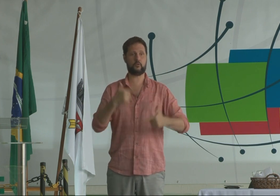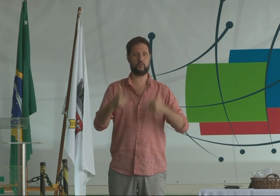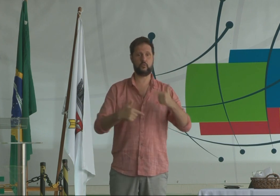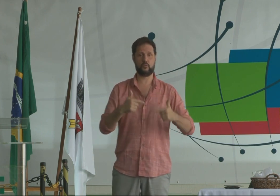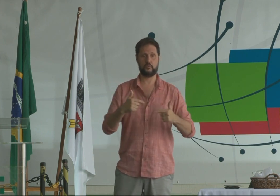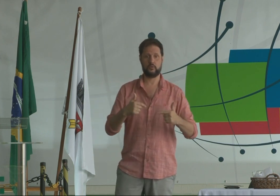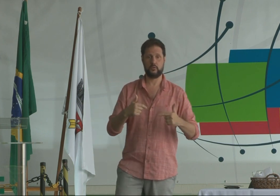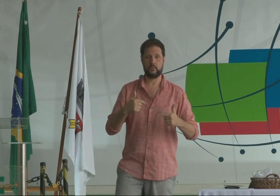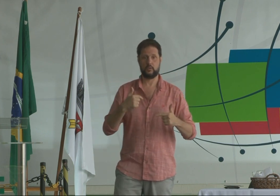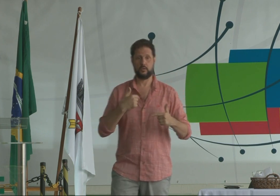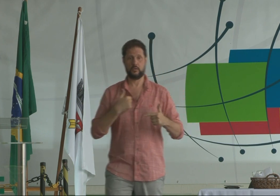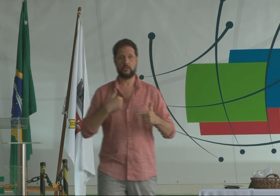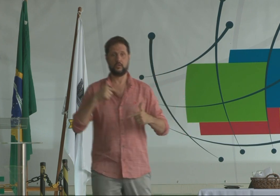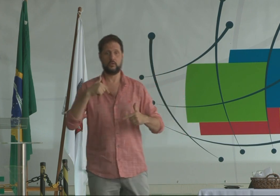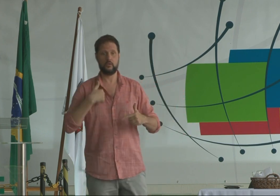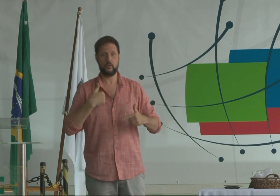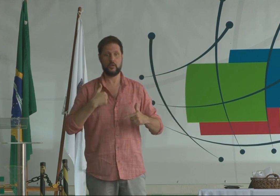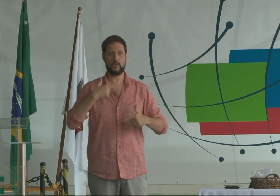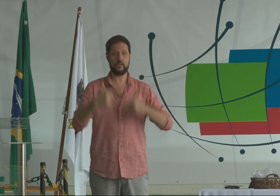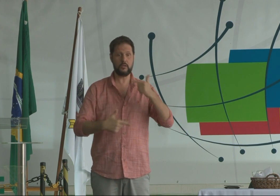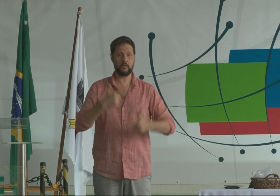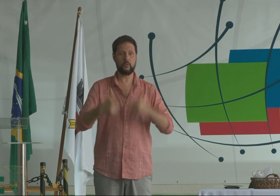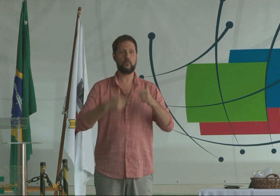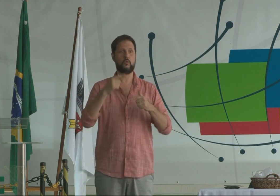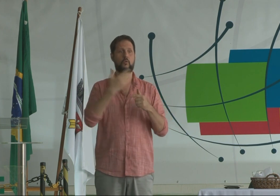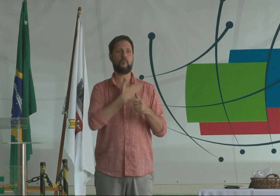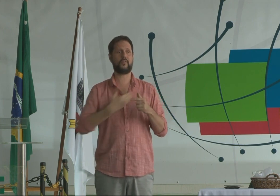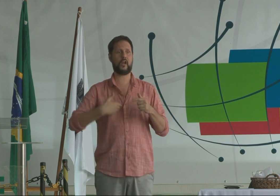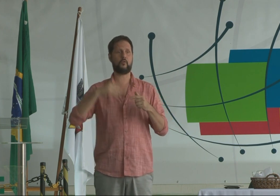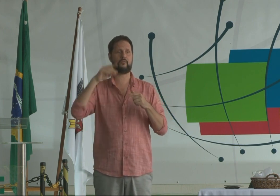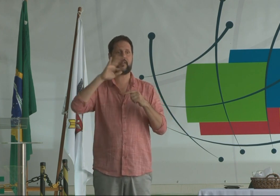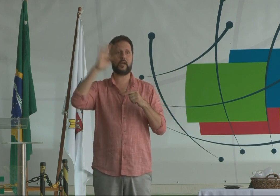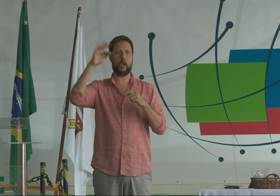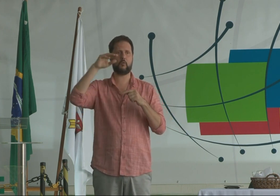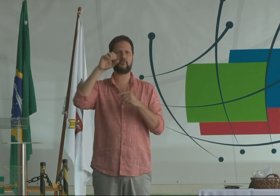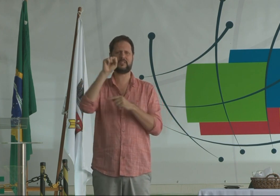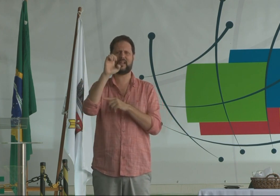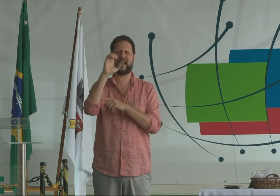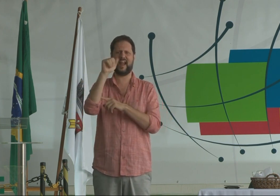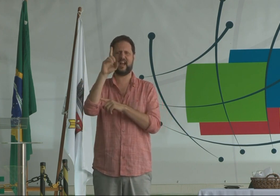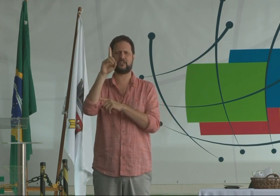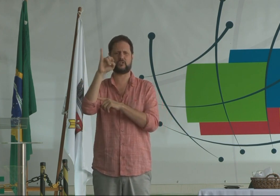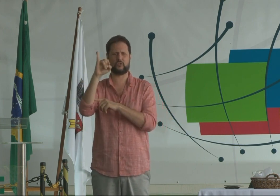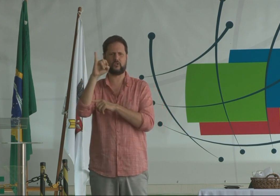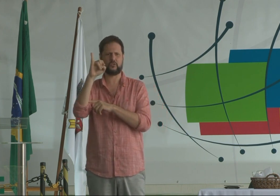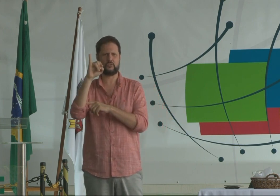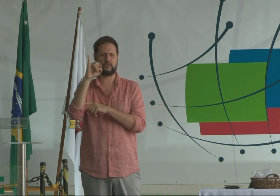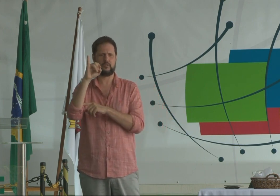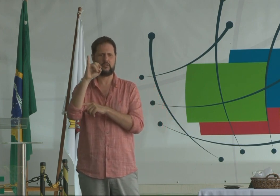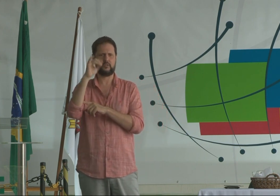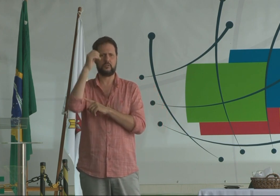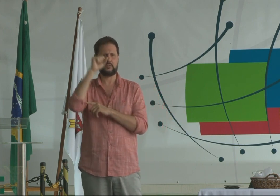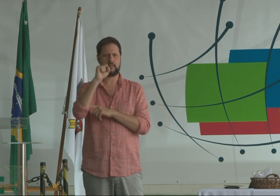Mas, é nisso também que eu estou trabalhando com o governo federal, com o